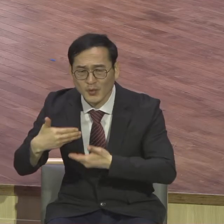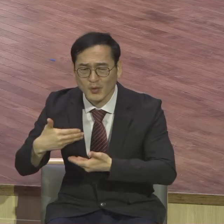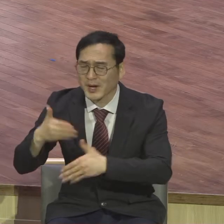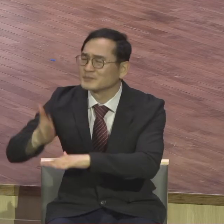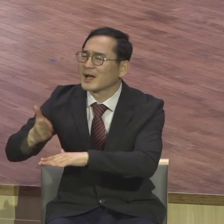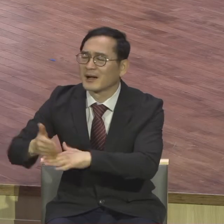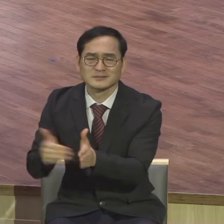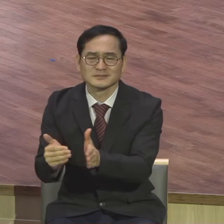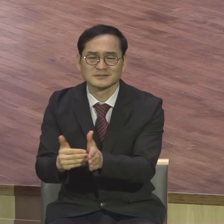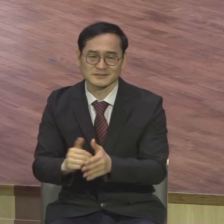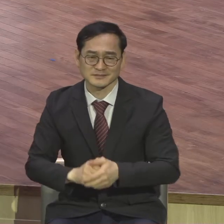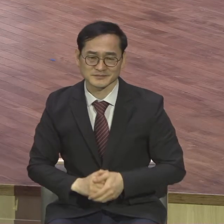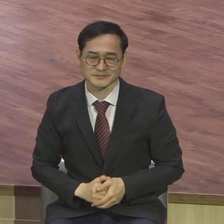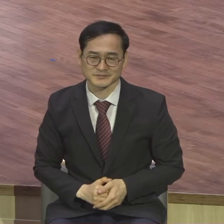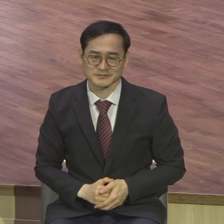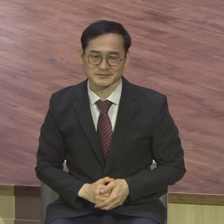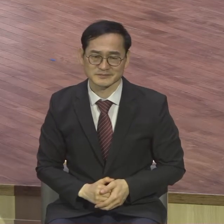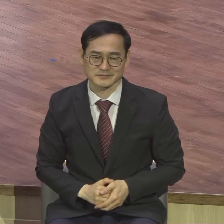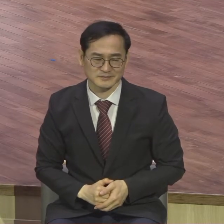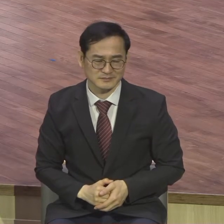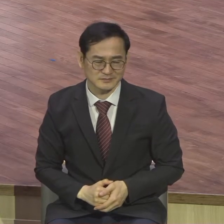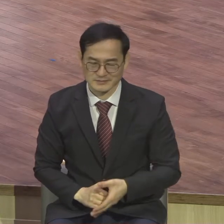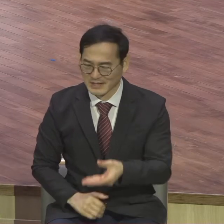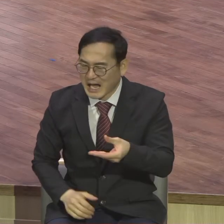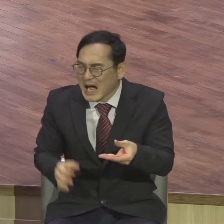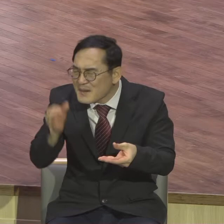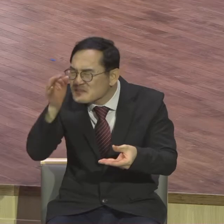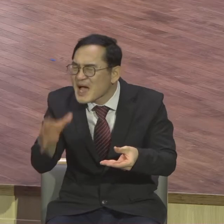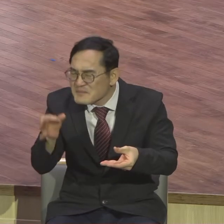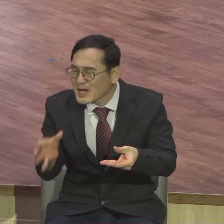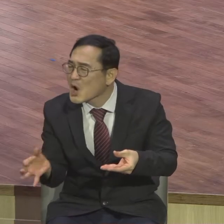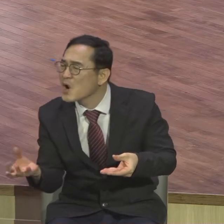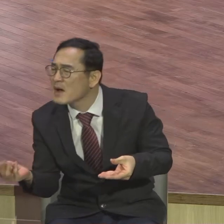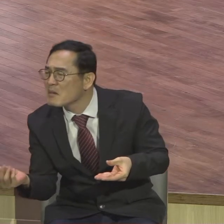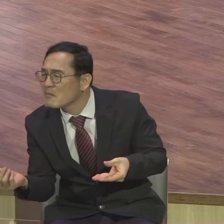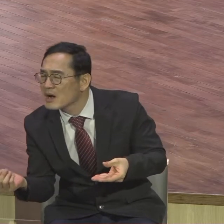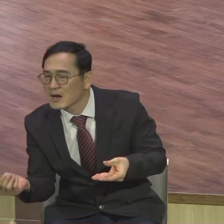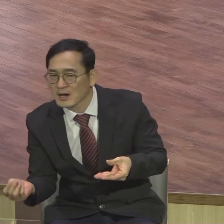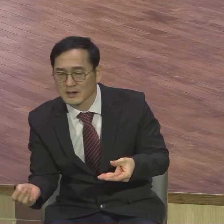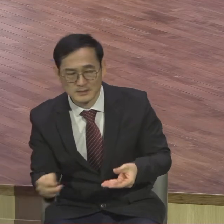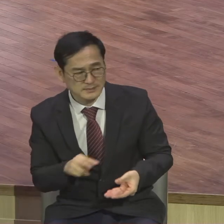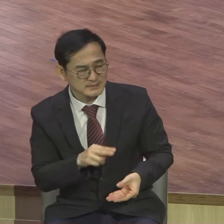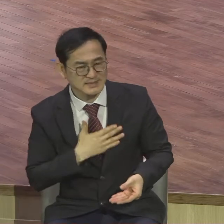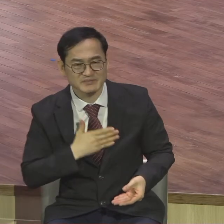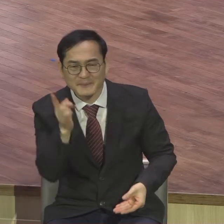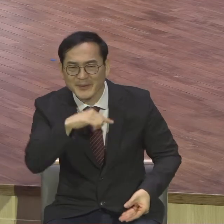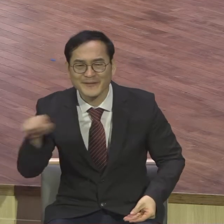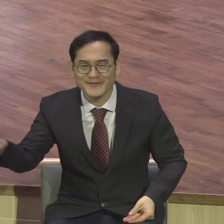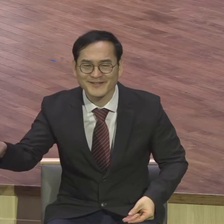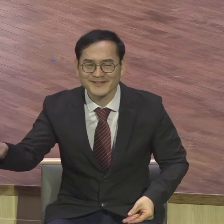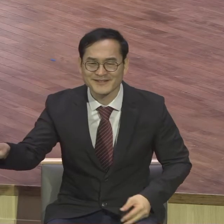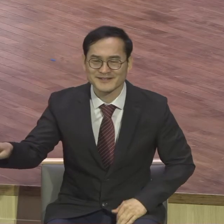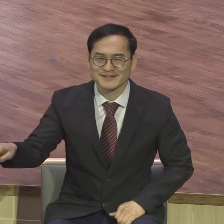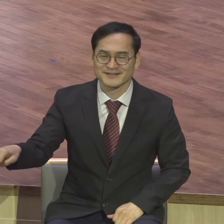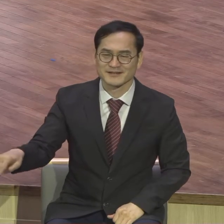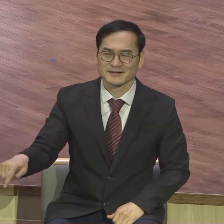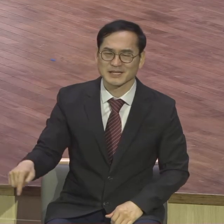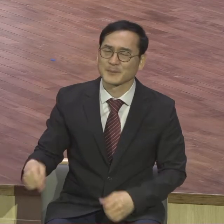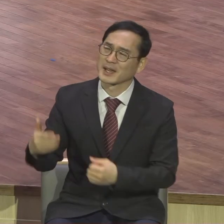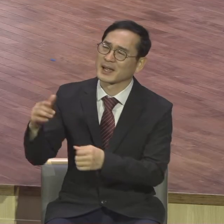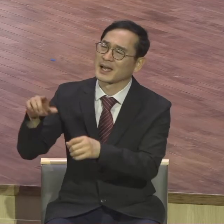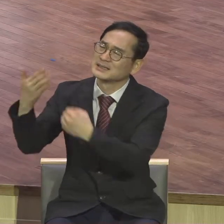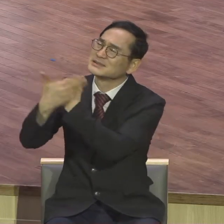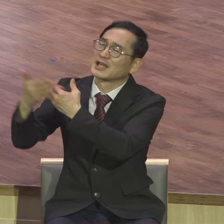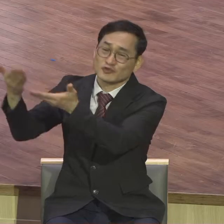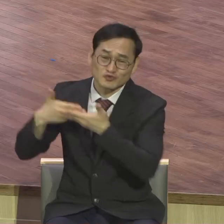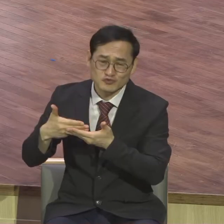끝나는 거예요. 아멘. 아이고 참 미안해서. 그거는 본인 마음이고 주신 은혜 그냥 받으면 돼요. 에베소 2장 8절로